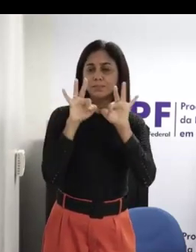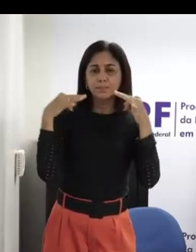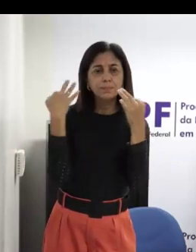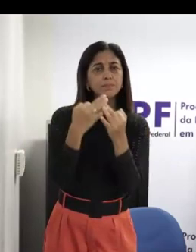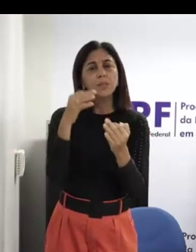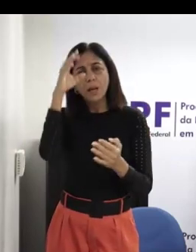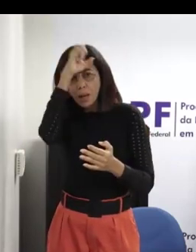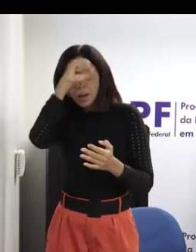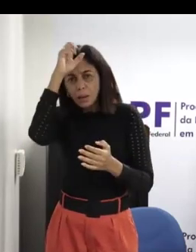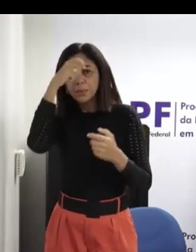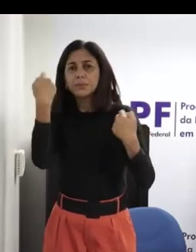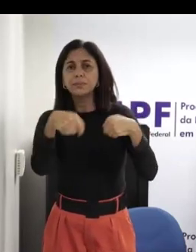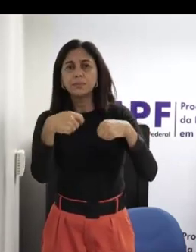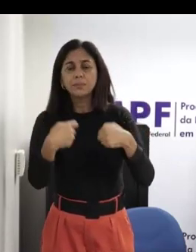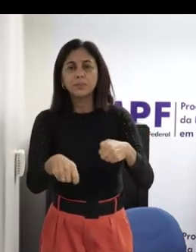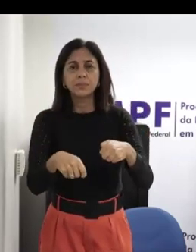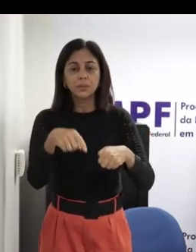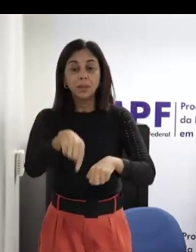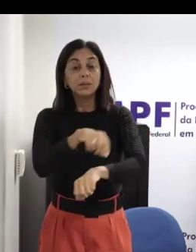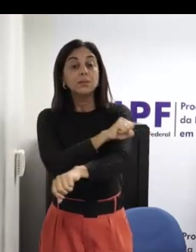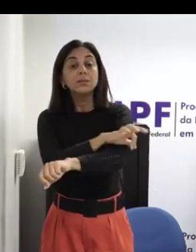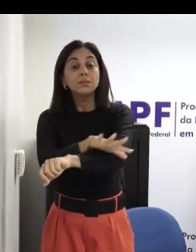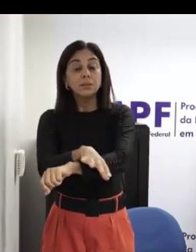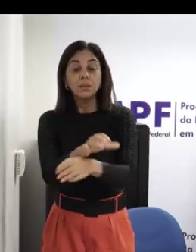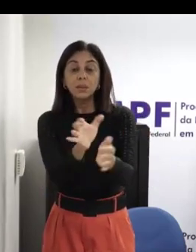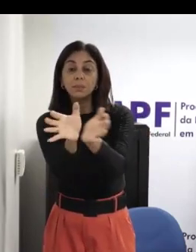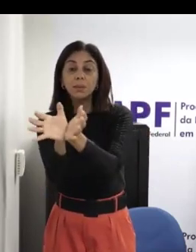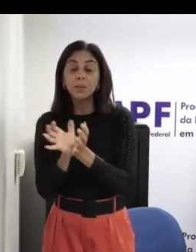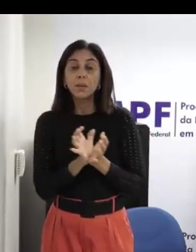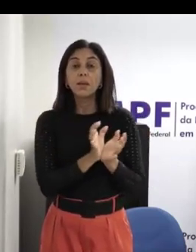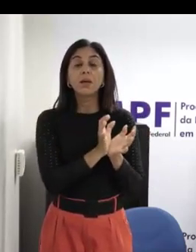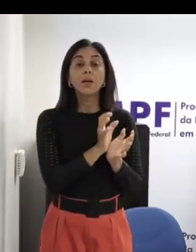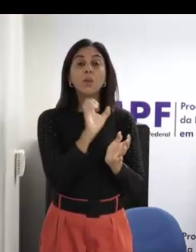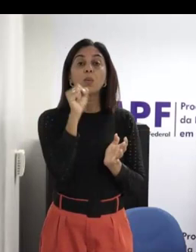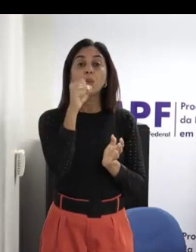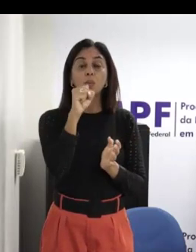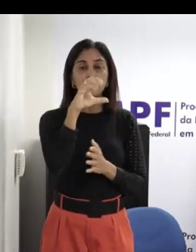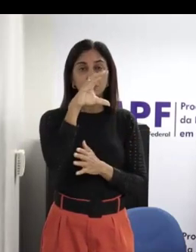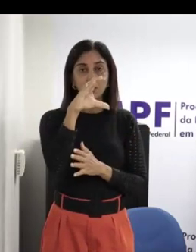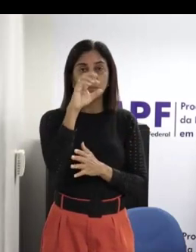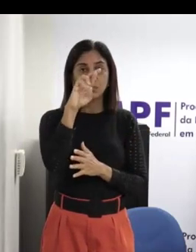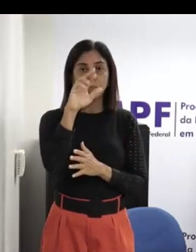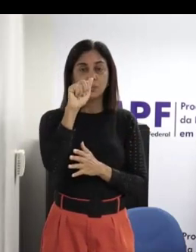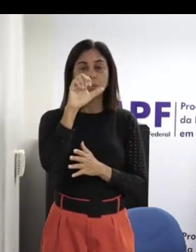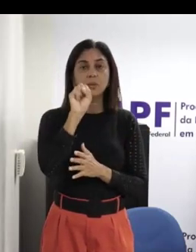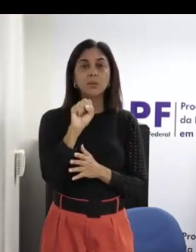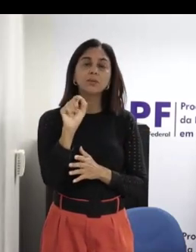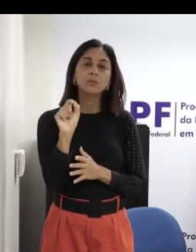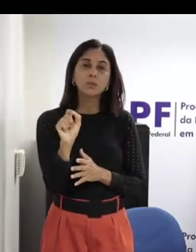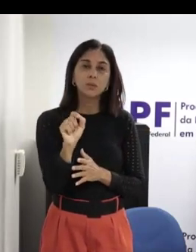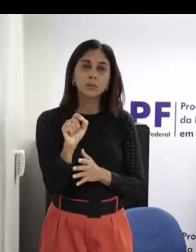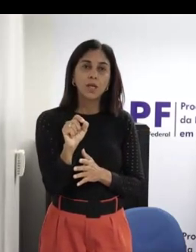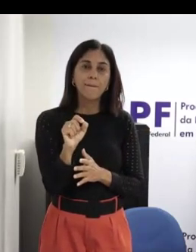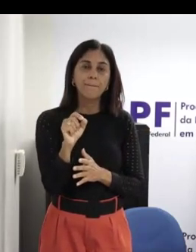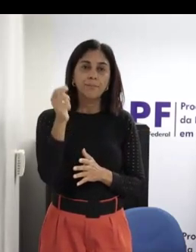prevenção nós temos oito Cras no município de Santarém funcionando também temos